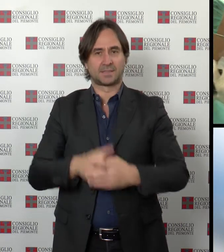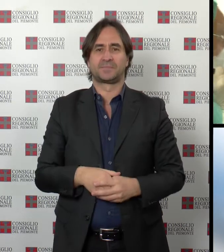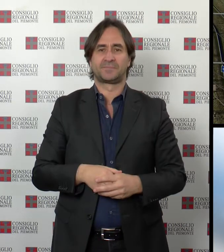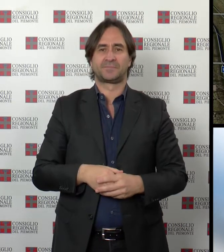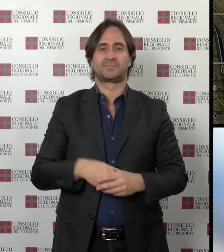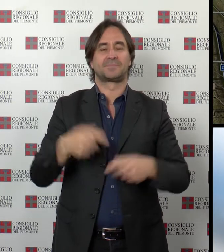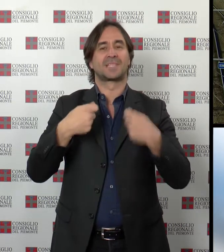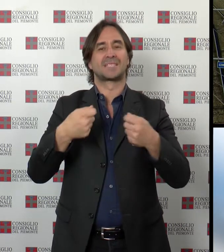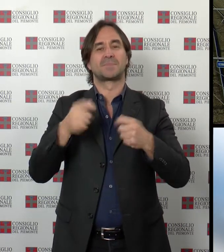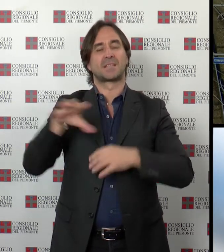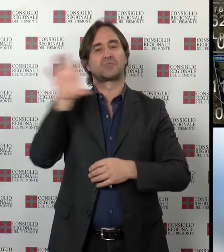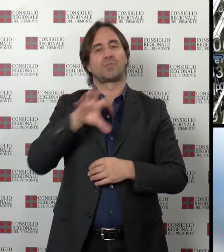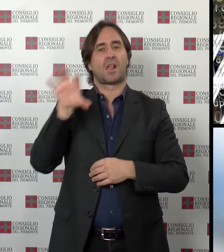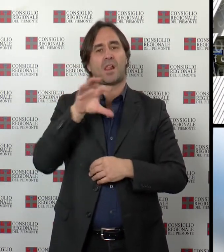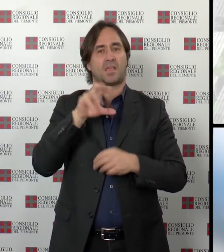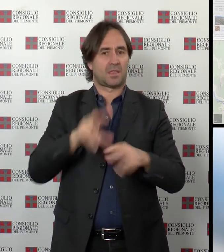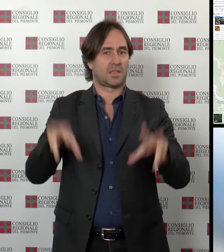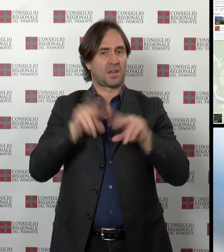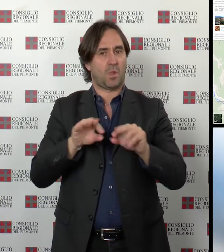Riqualificazione della spesa regionale.